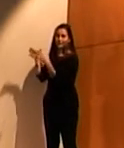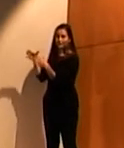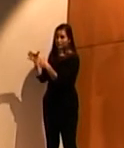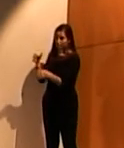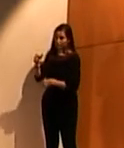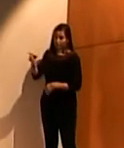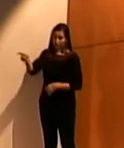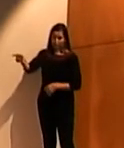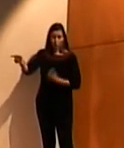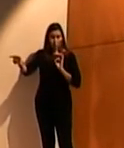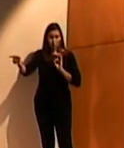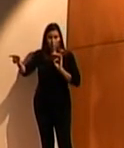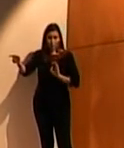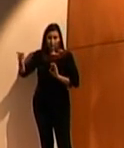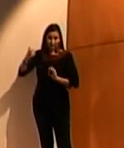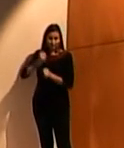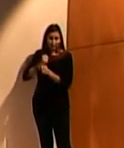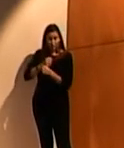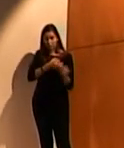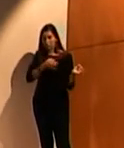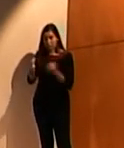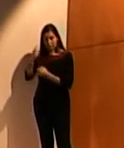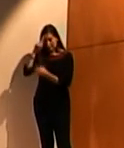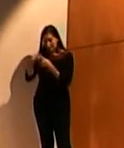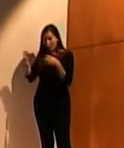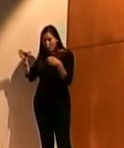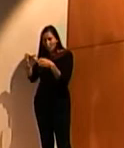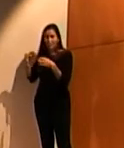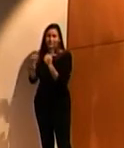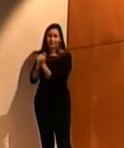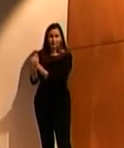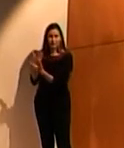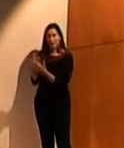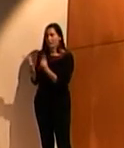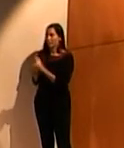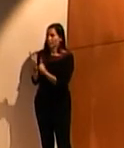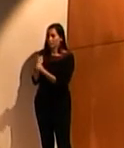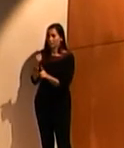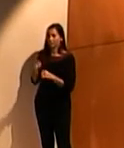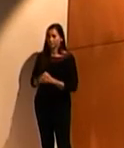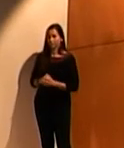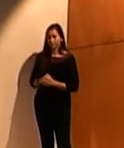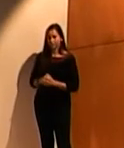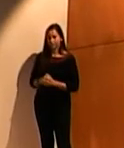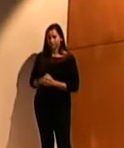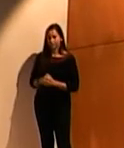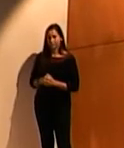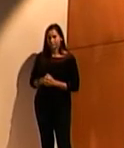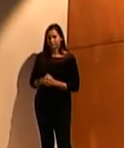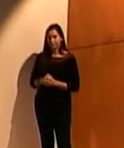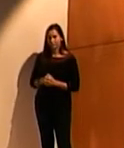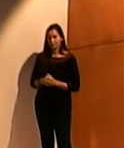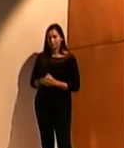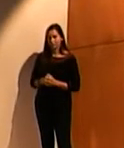le collectif. C'est une notion importante. Et là-dedans, on était tout à fait dans le collectif.